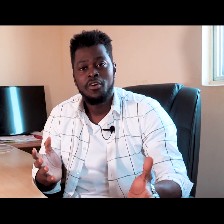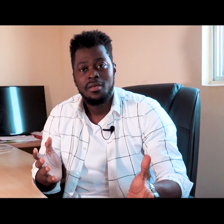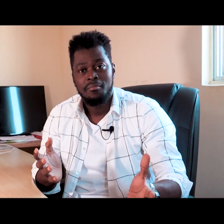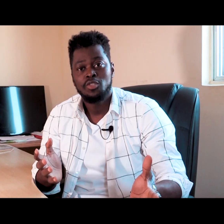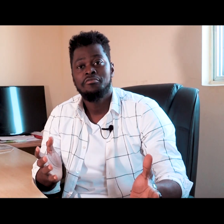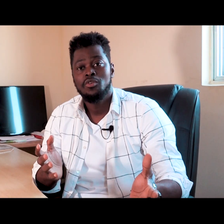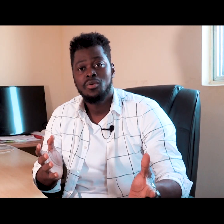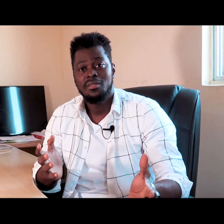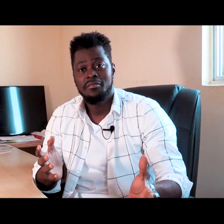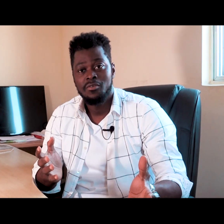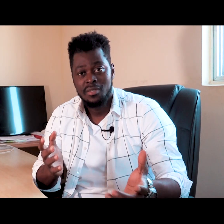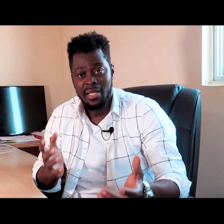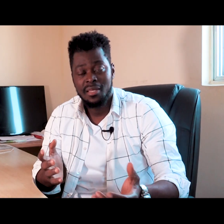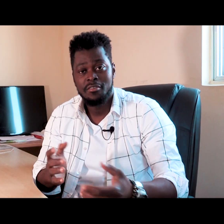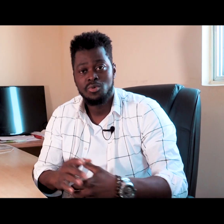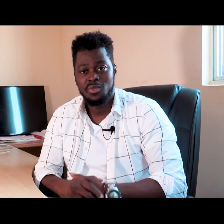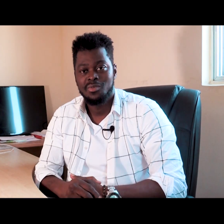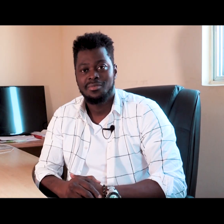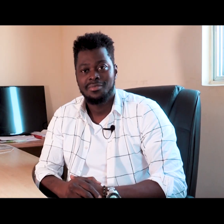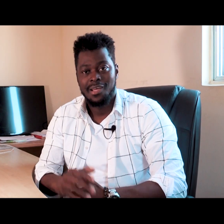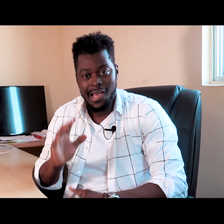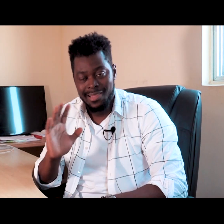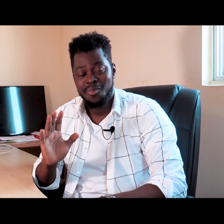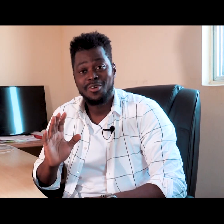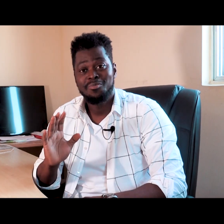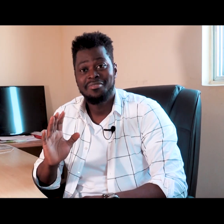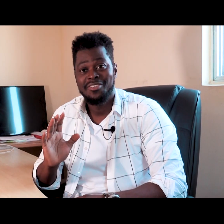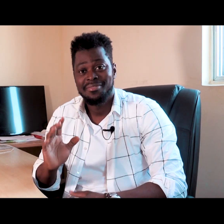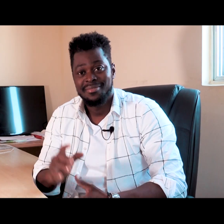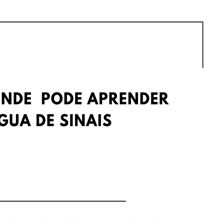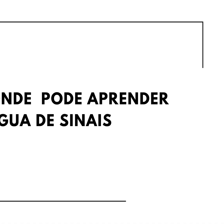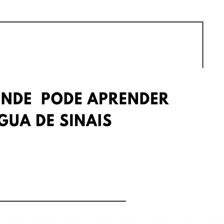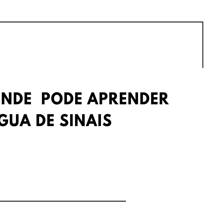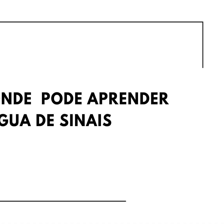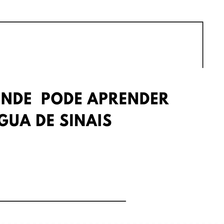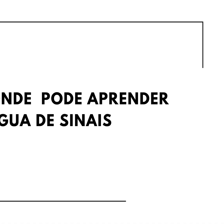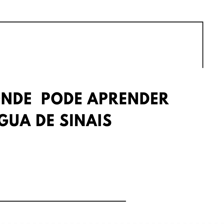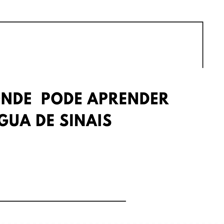Assim foi mais um vídeo educativo da TV Surdo. Até o próximo vídeo.